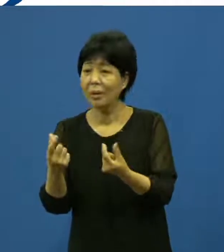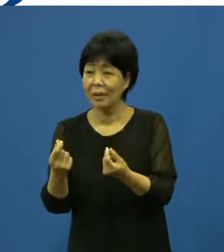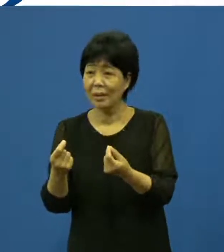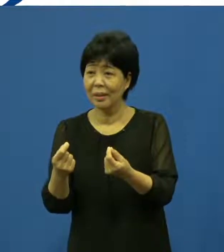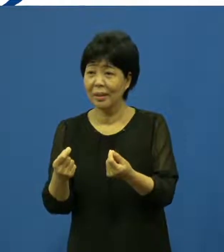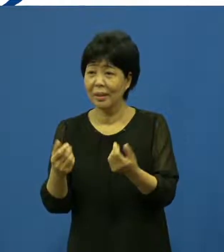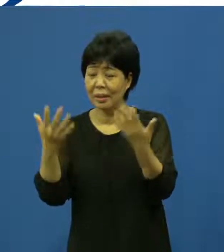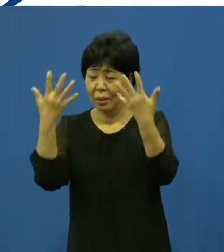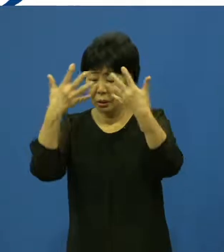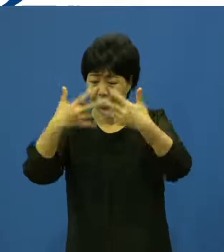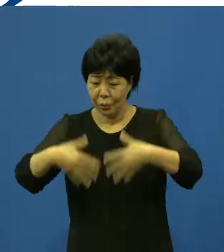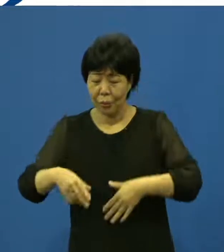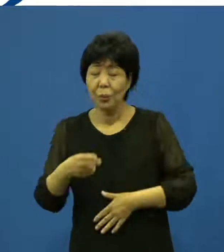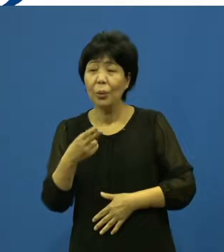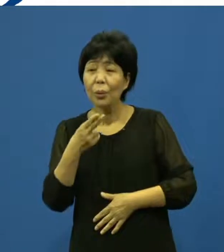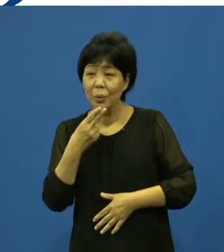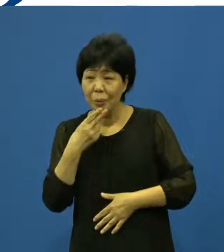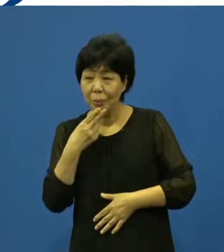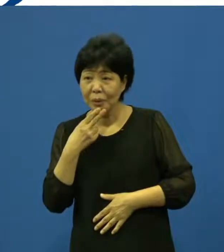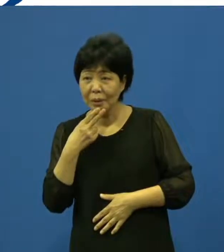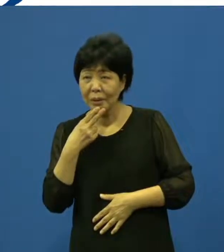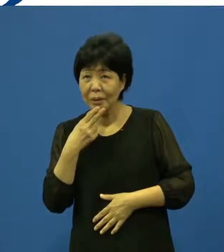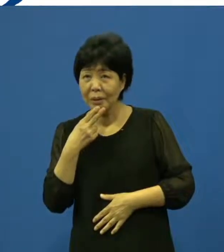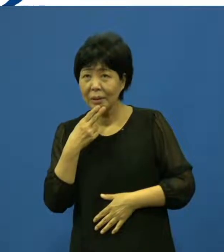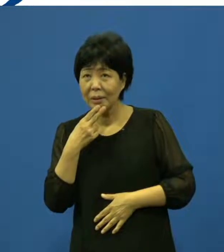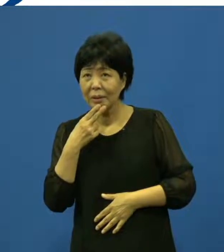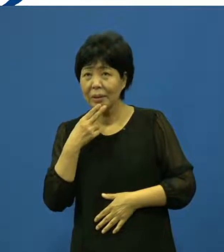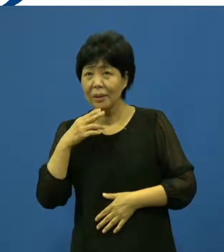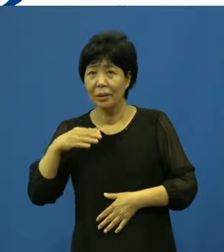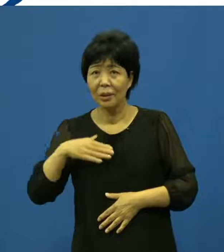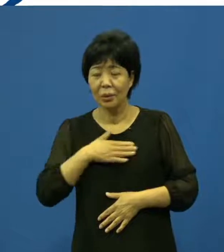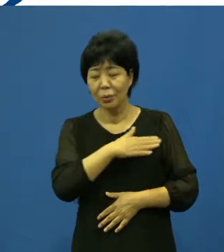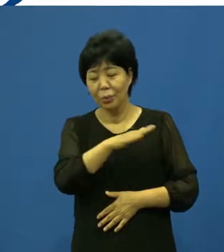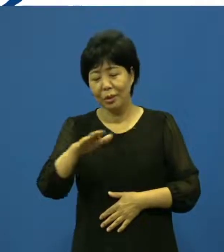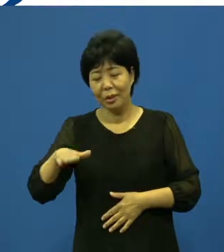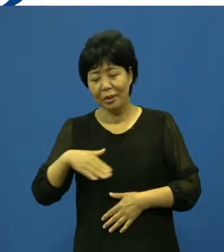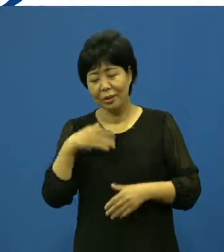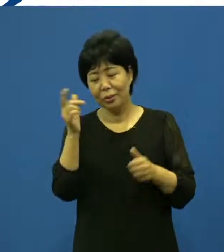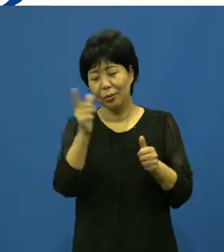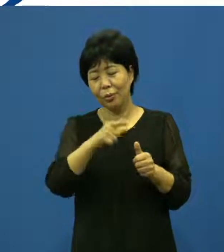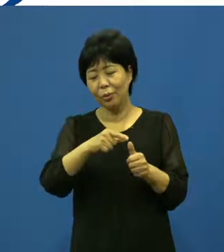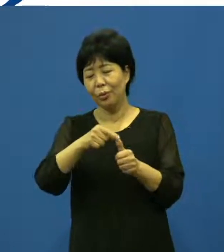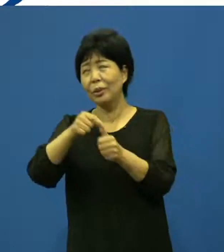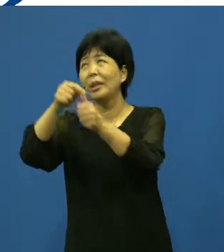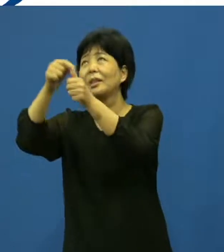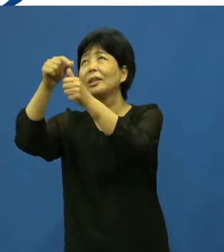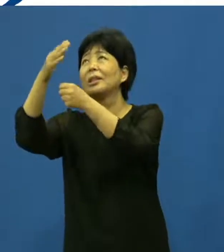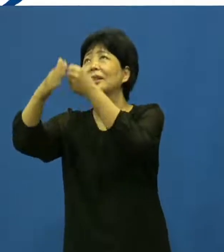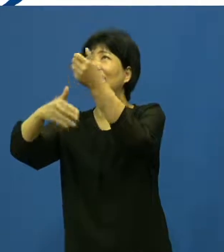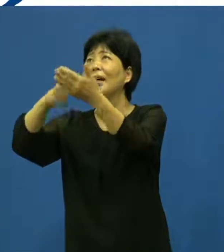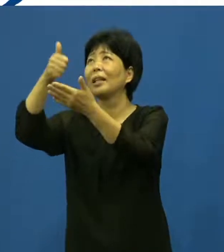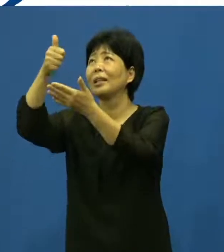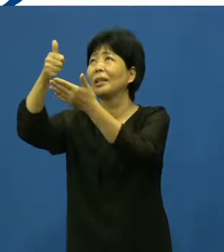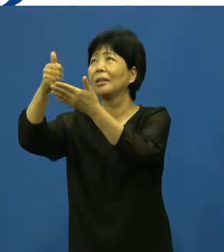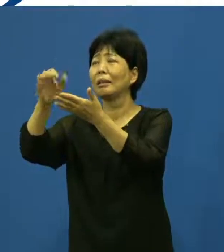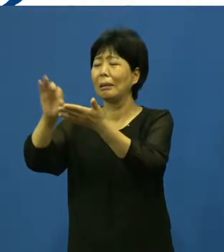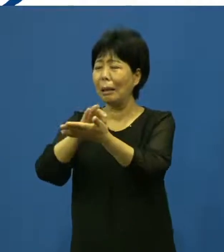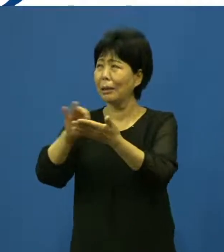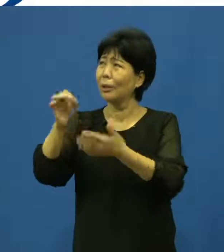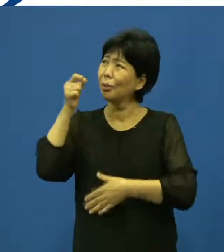조건 없이 우리를 받아주신 은혜는 아무리 보아도 하나님이 모자라 보입니다. 계산도 못하고